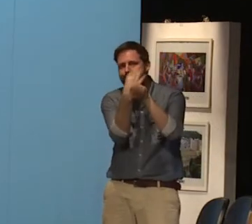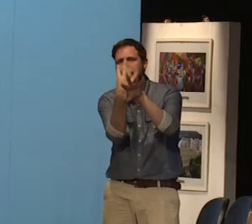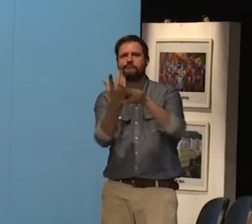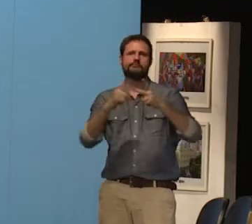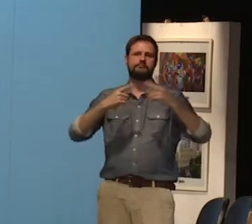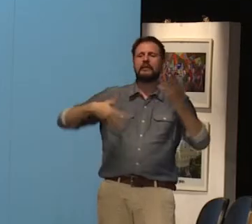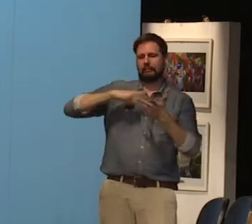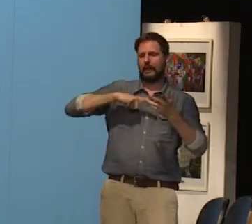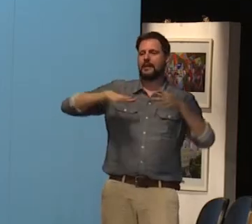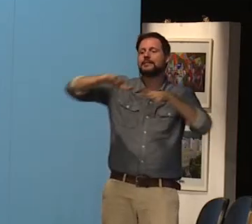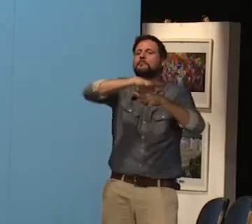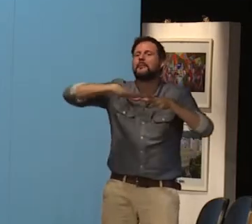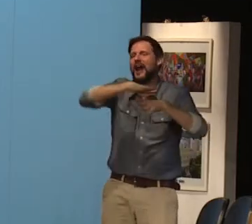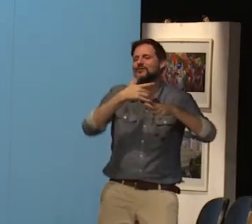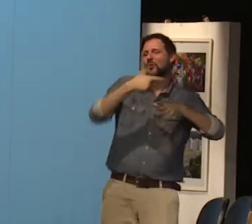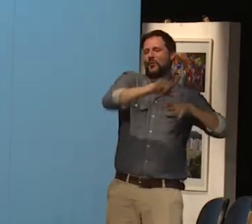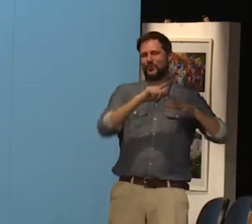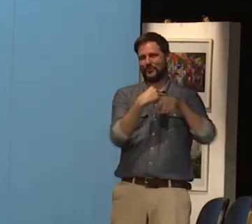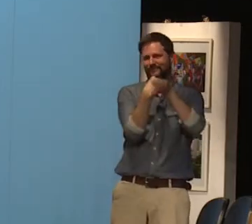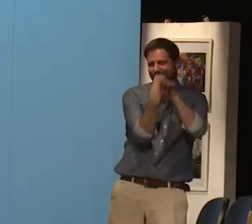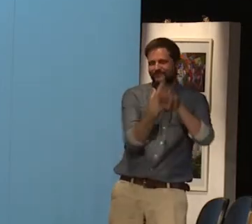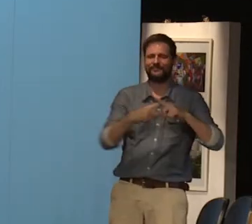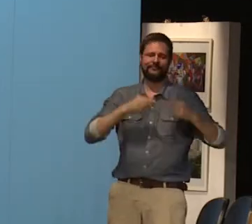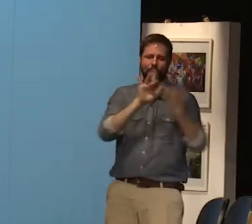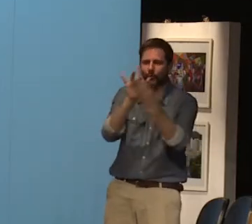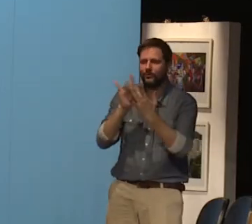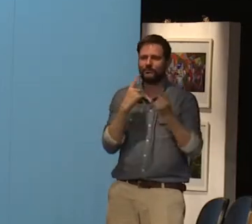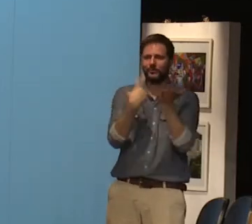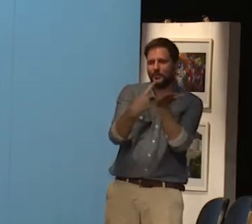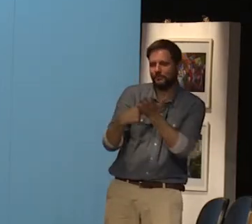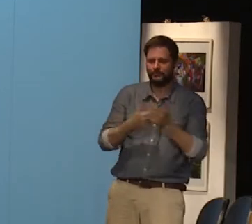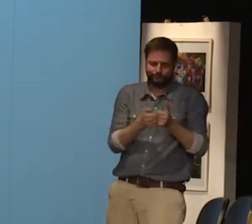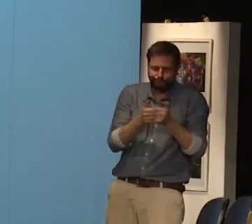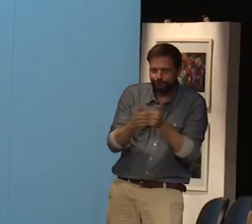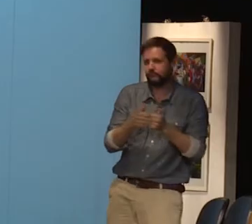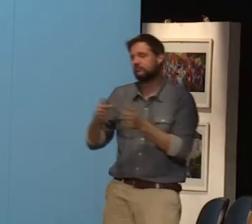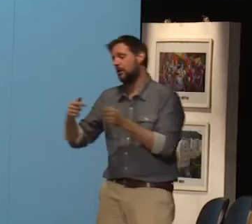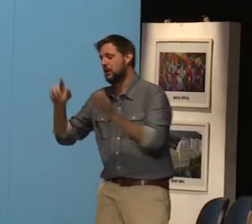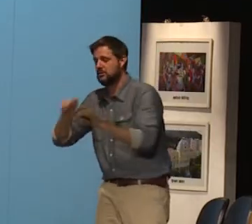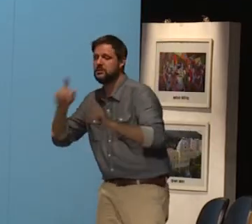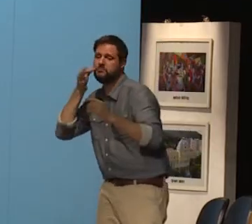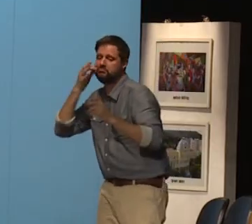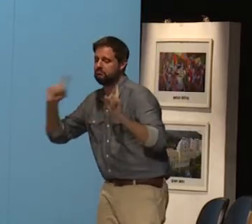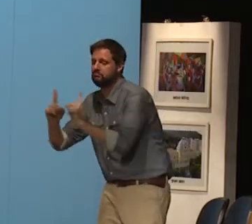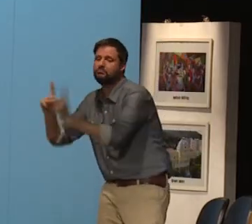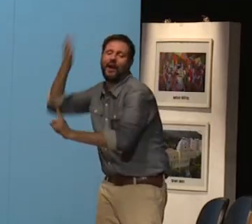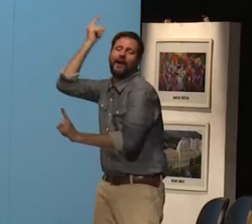ter contato com a internet, com webcam, com celulares, né? Então, a gente